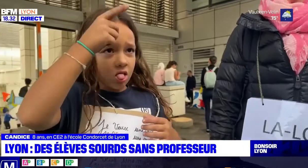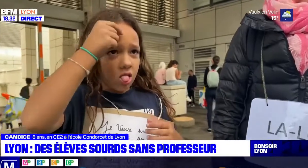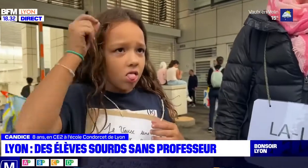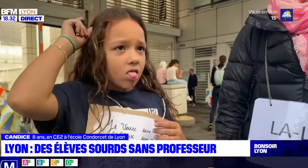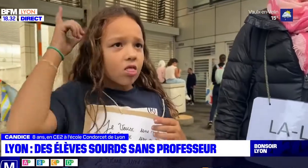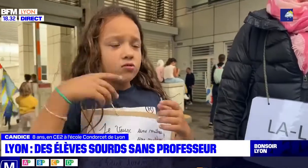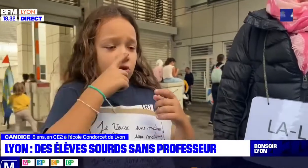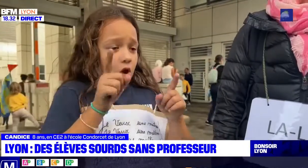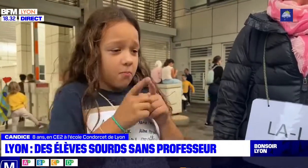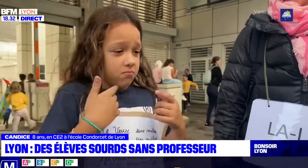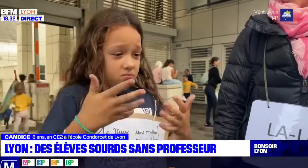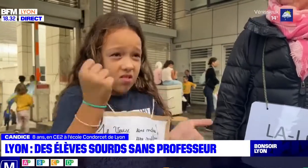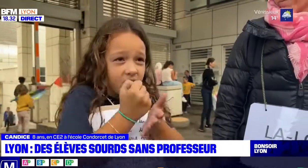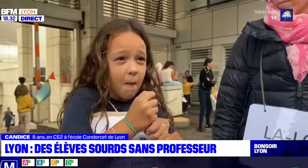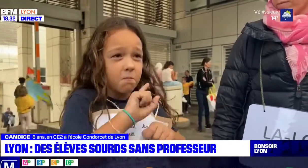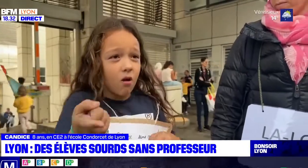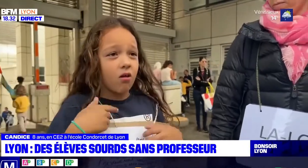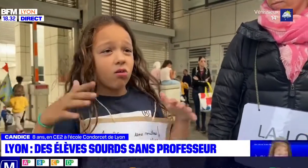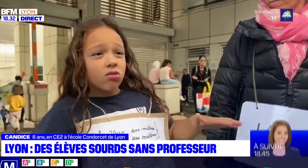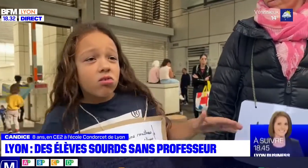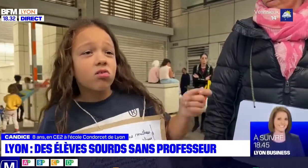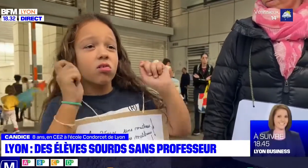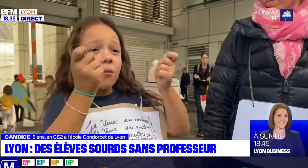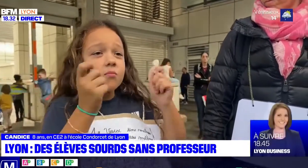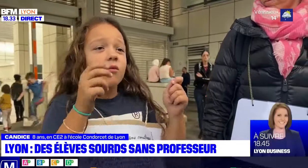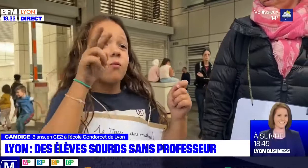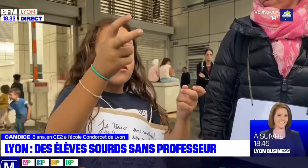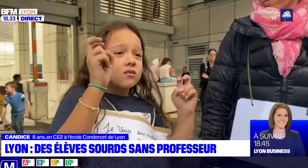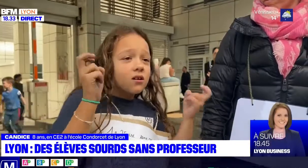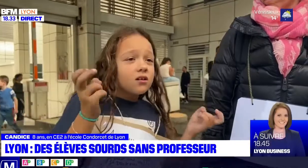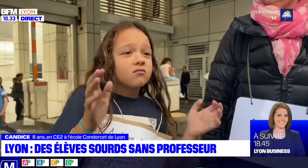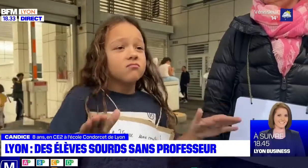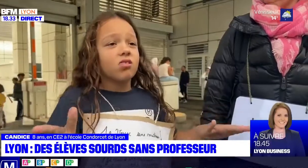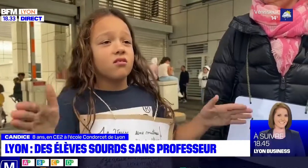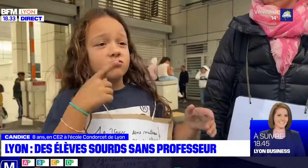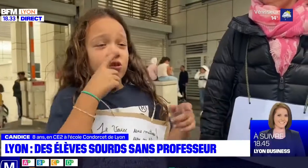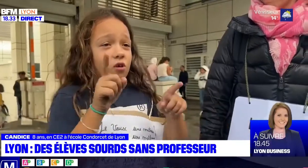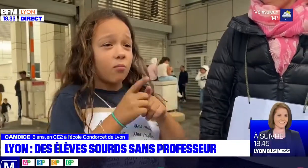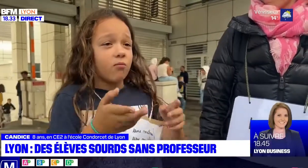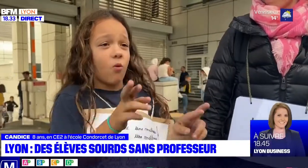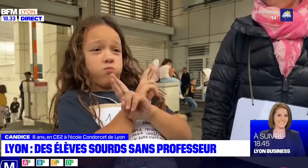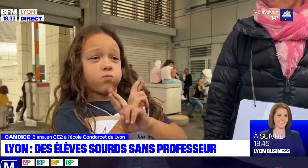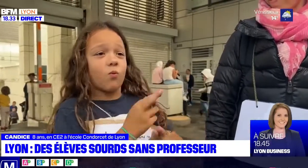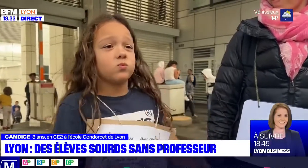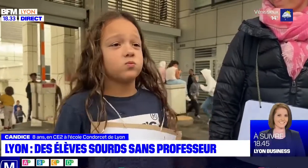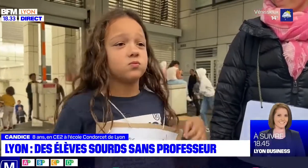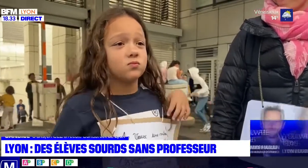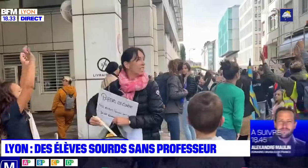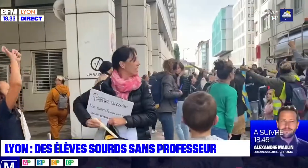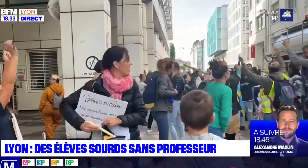'impression de ne rien apprendre. On ne travaille pas, je suis un peu éparpillée, je regarde la tablette. C'est comme si j'étais mise au repos. A la